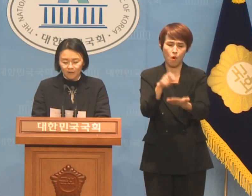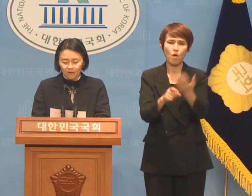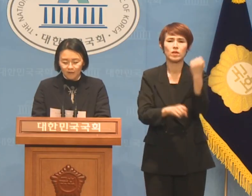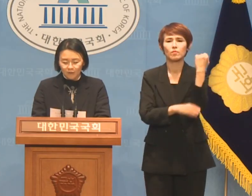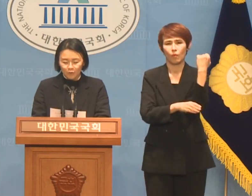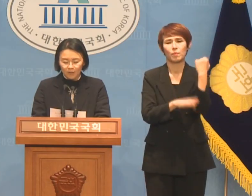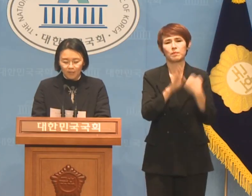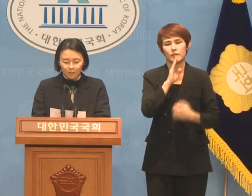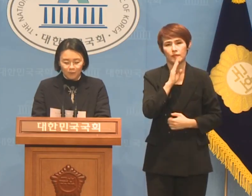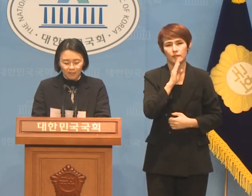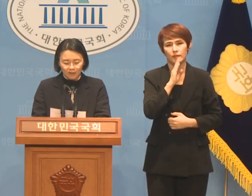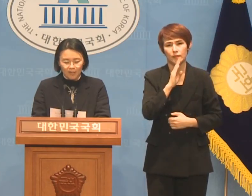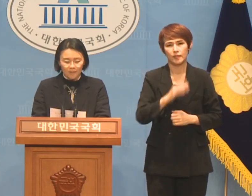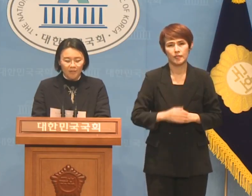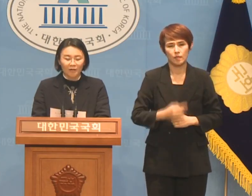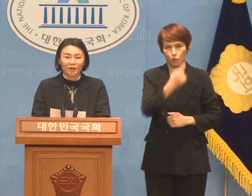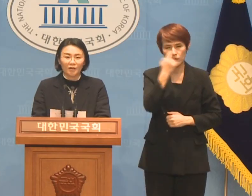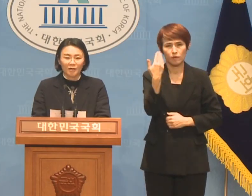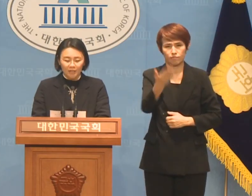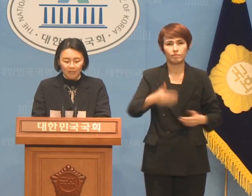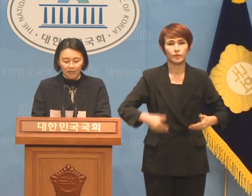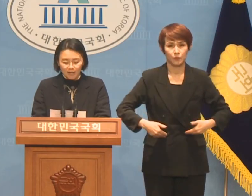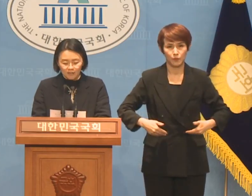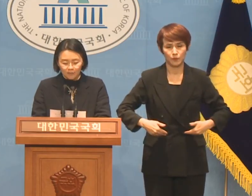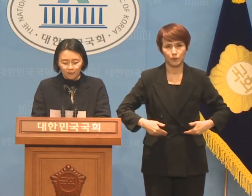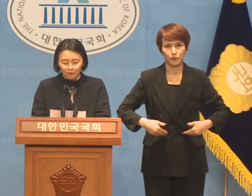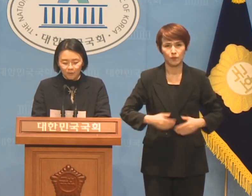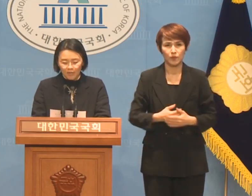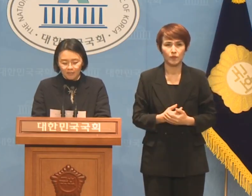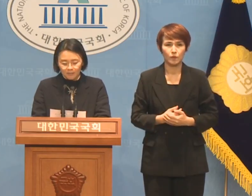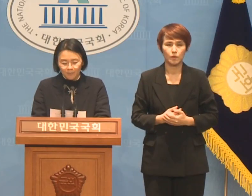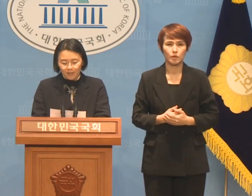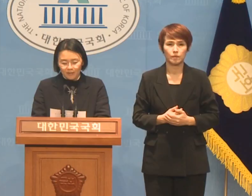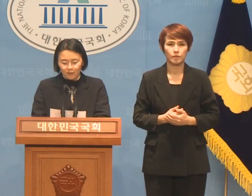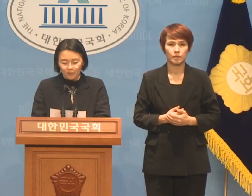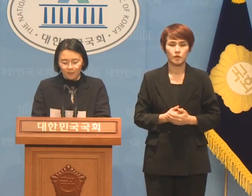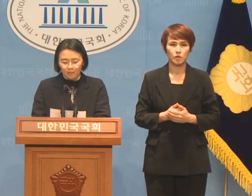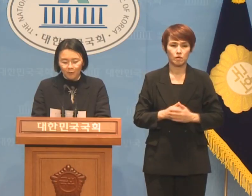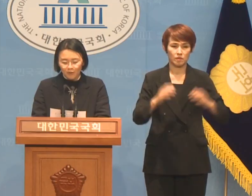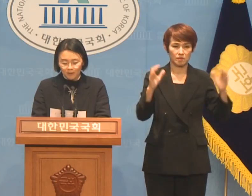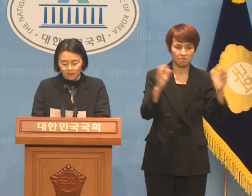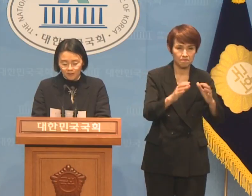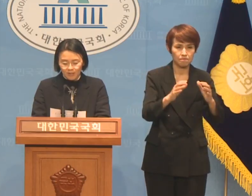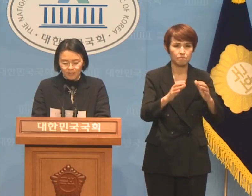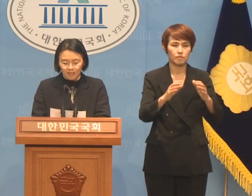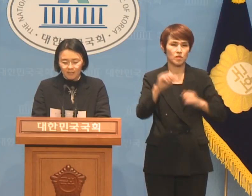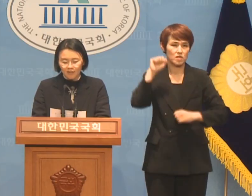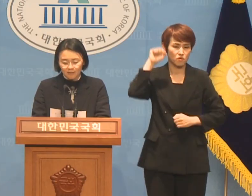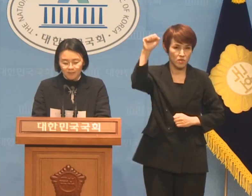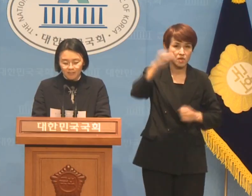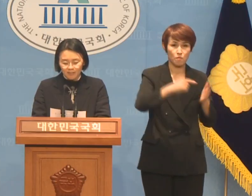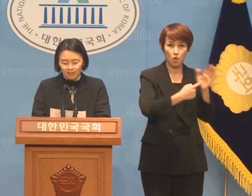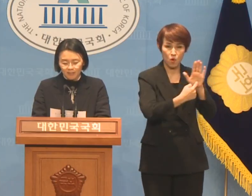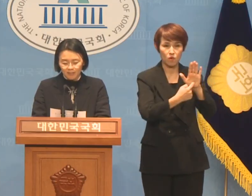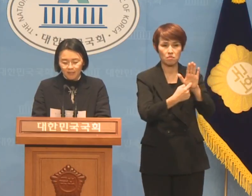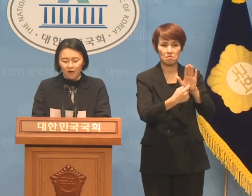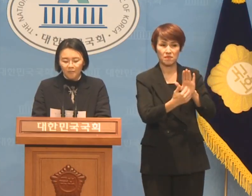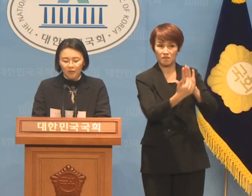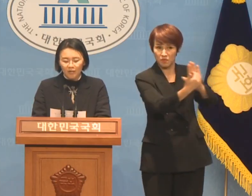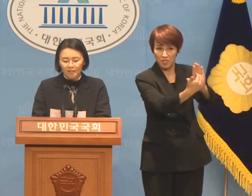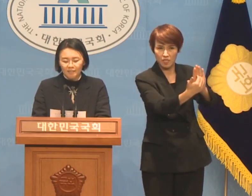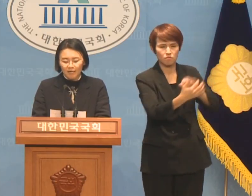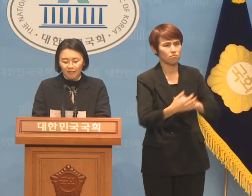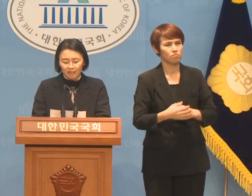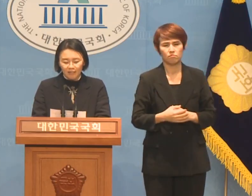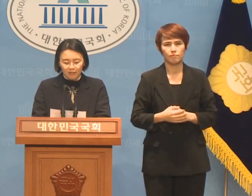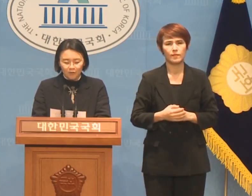기본권으로서 최대한 보장돼야 하며 가처분을 통한 집회, 시위 및 표현 행위의 사전 금지는